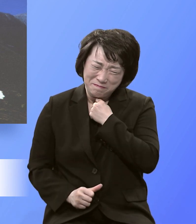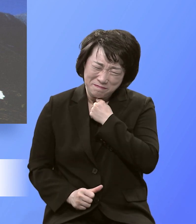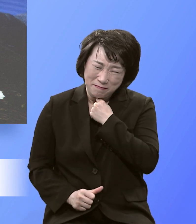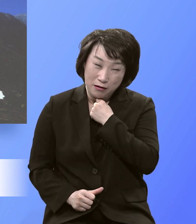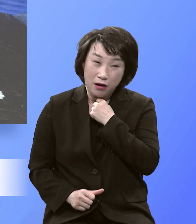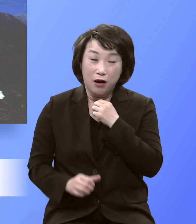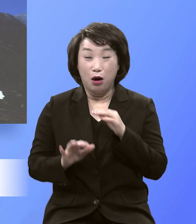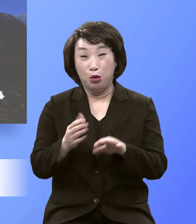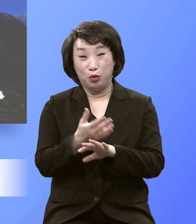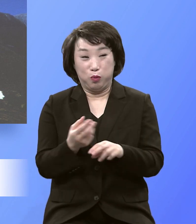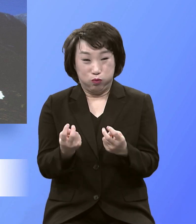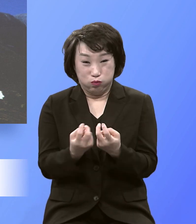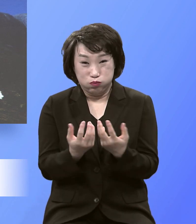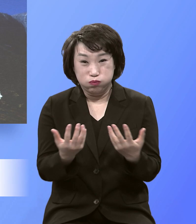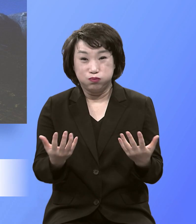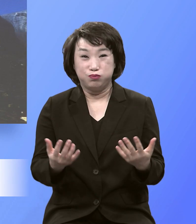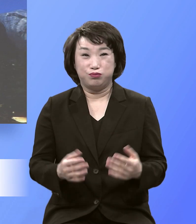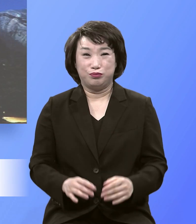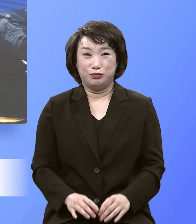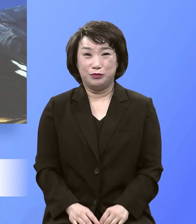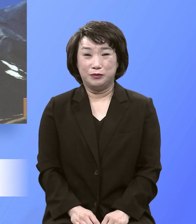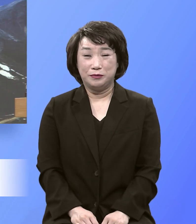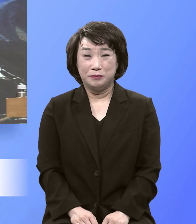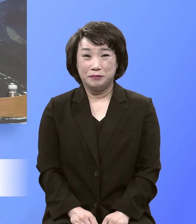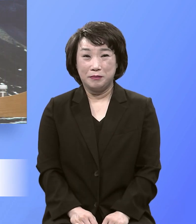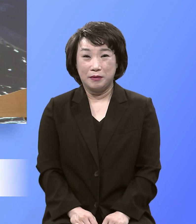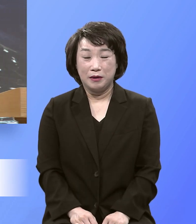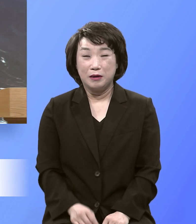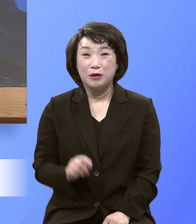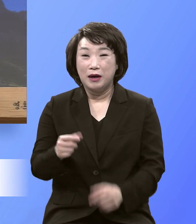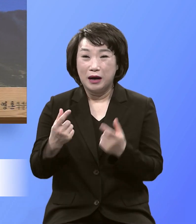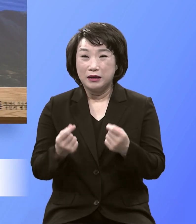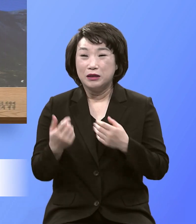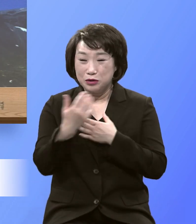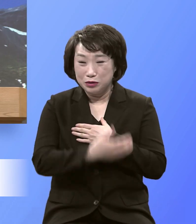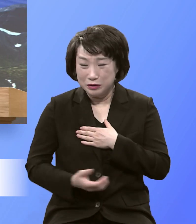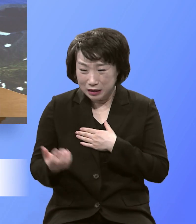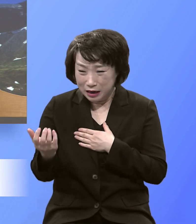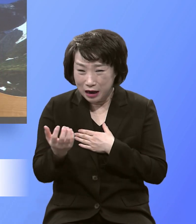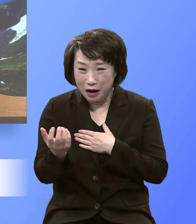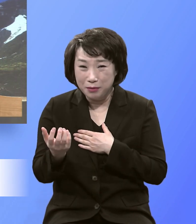다른 방법이 없어. 이런 고통에서